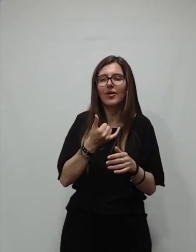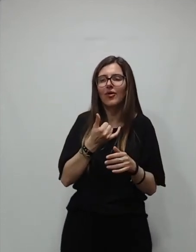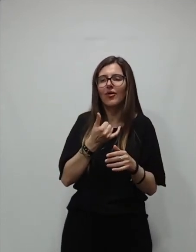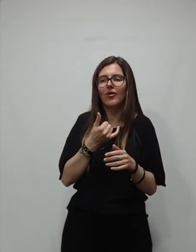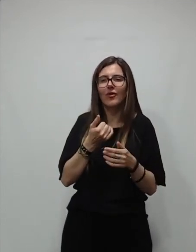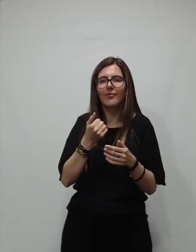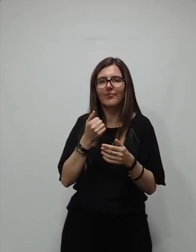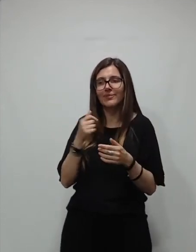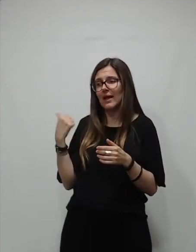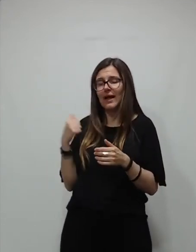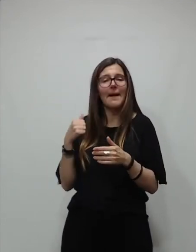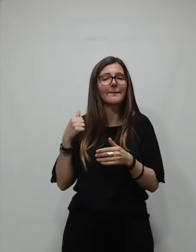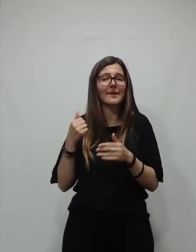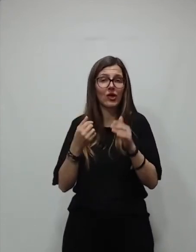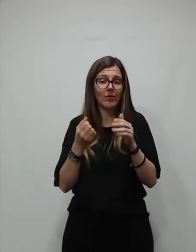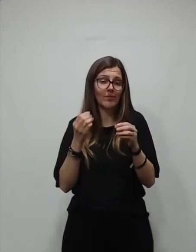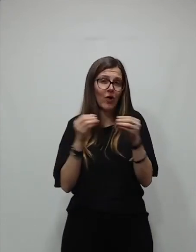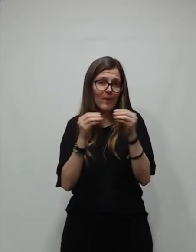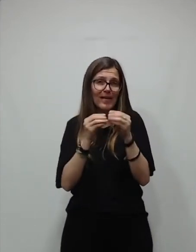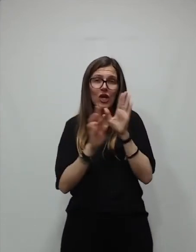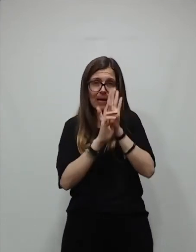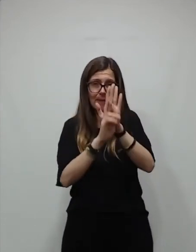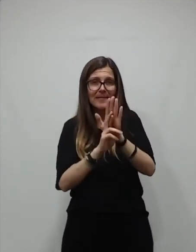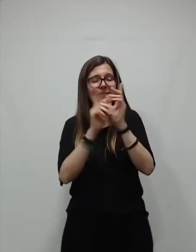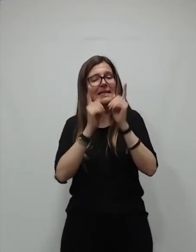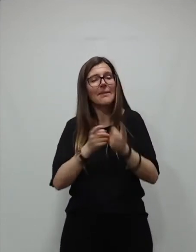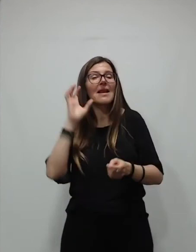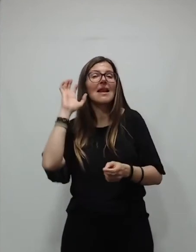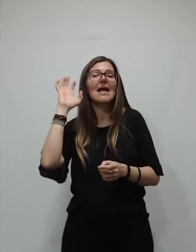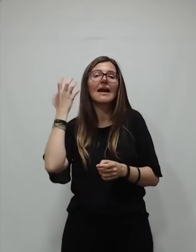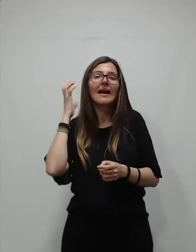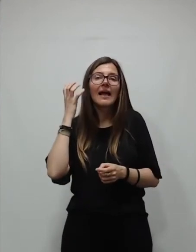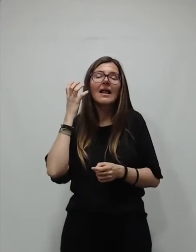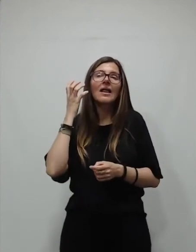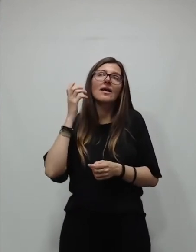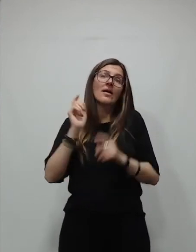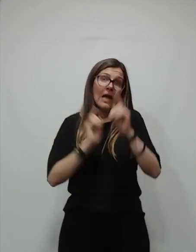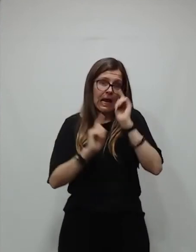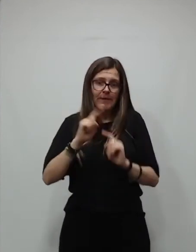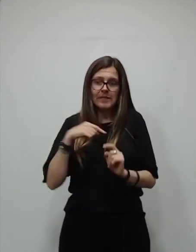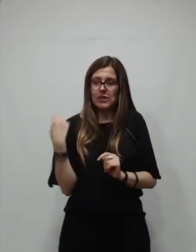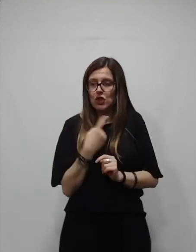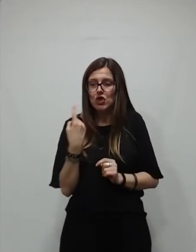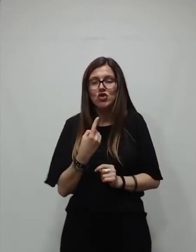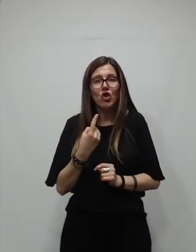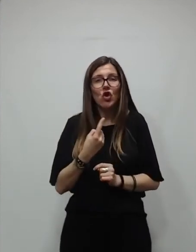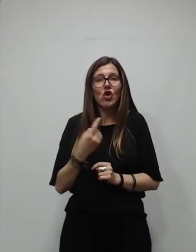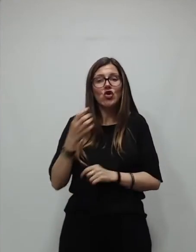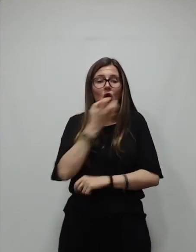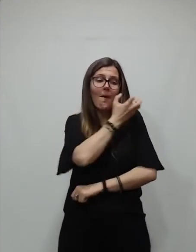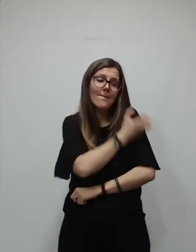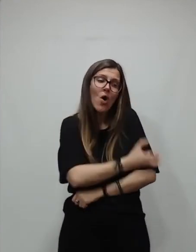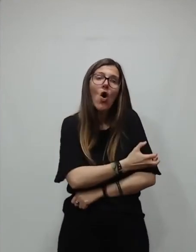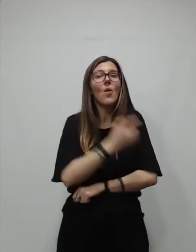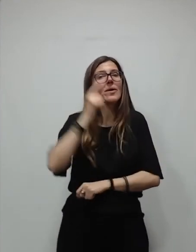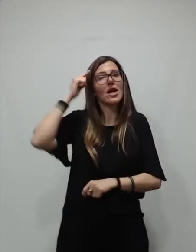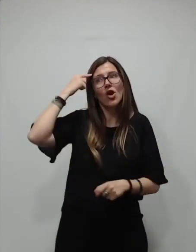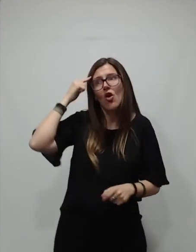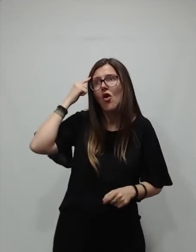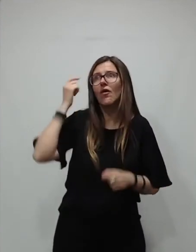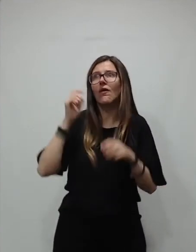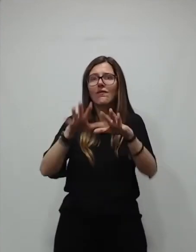y a todo aquello que es lo que decimos en el entrecruce de pobreza, locura y calle, que no es lo mismo porque decimos